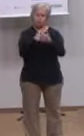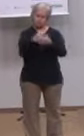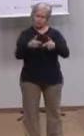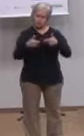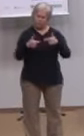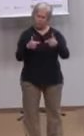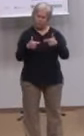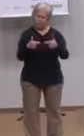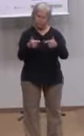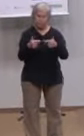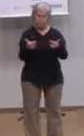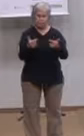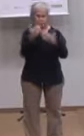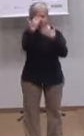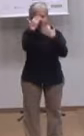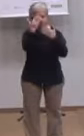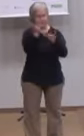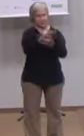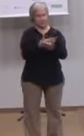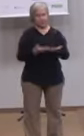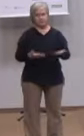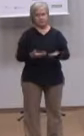luta. Obrigado.